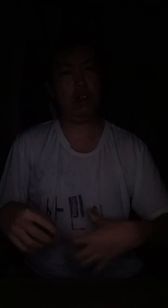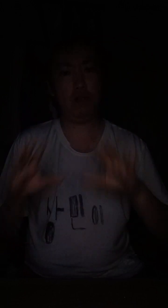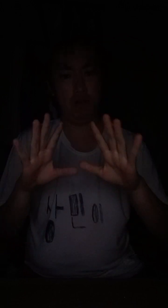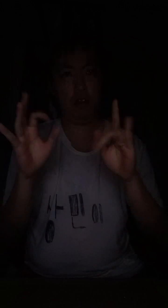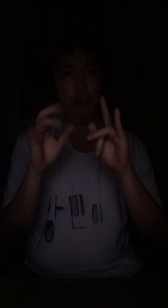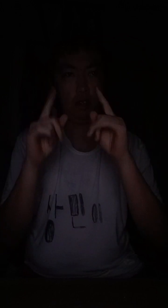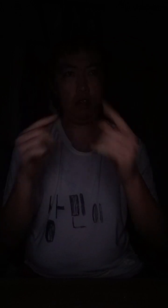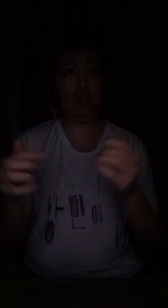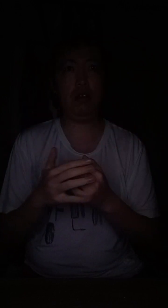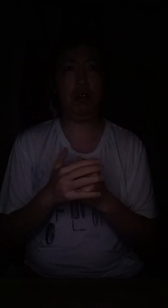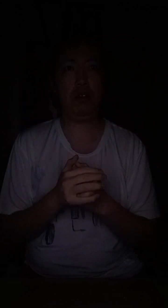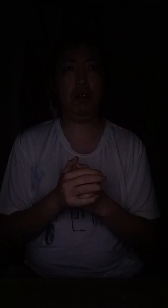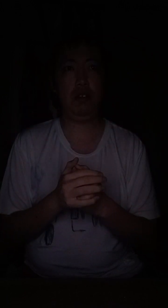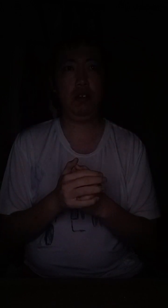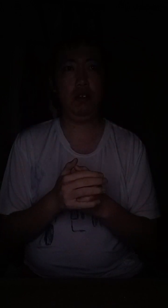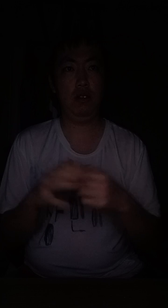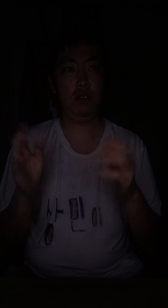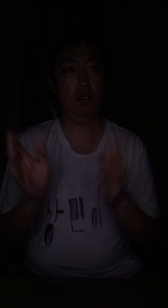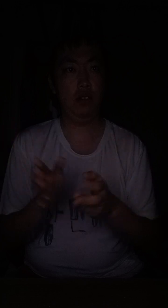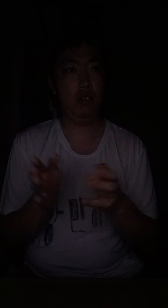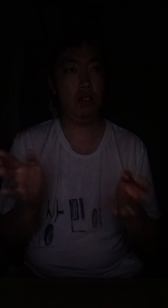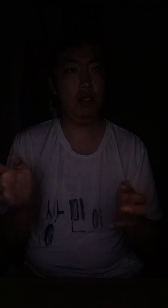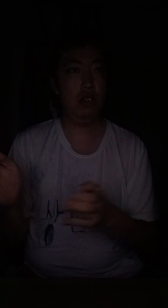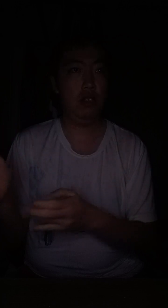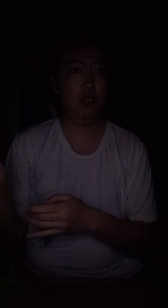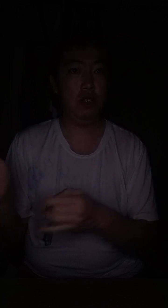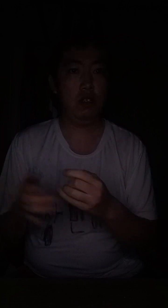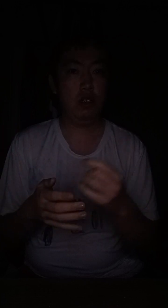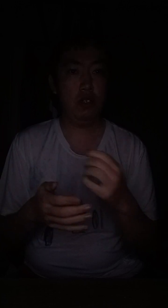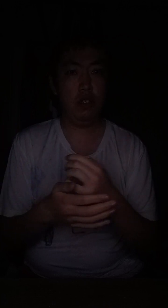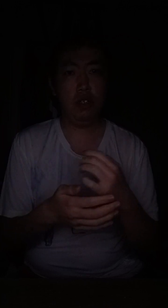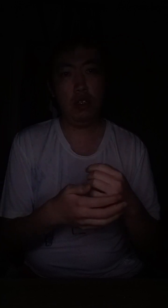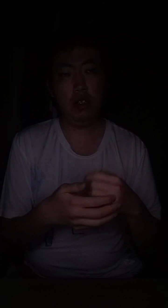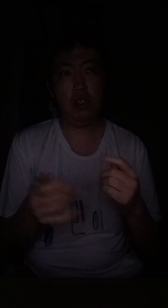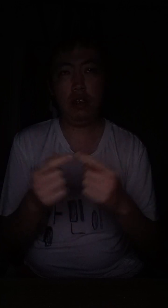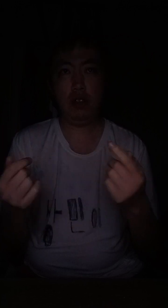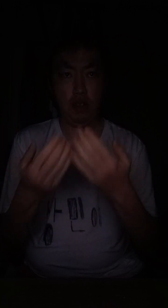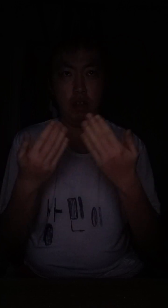됩니다. 사건 현장 맞은편 도로에 있는 화장실 중 한 곳에 들어가 보겠습니다.